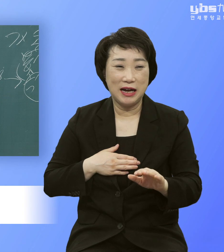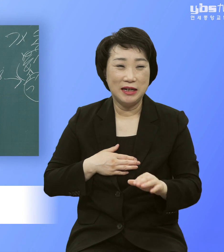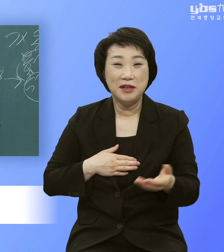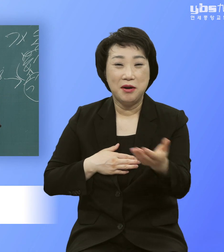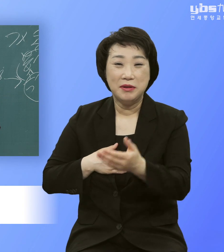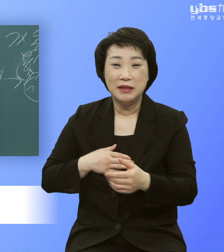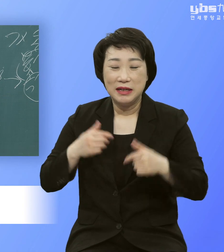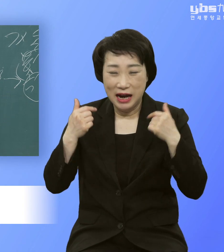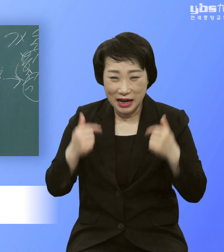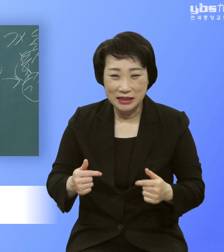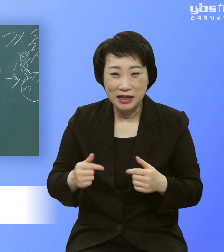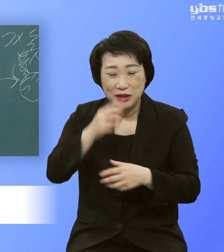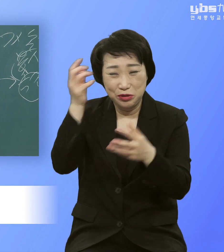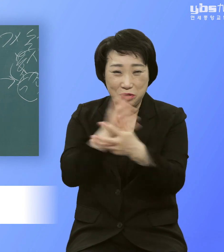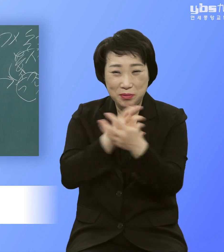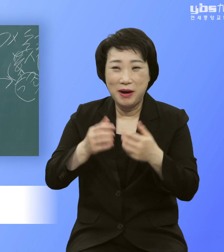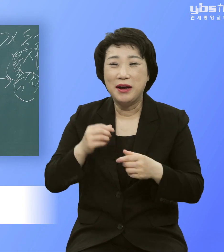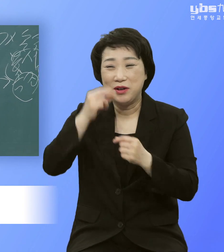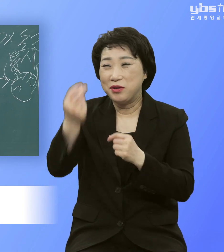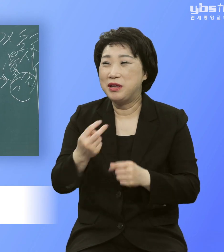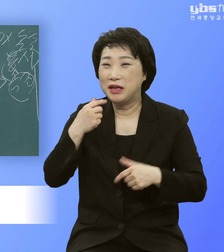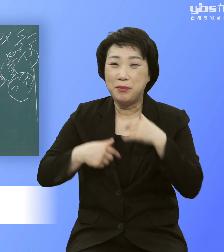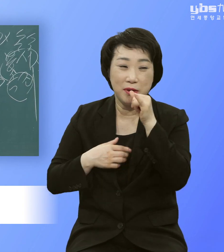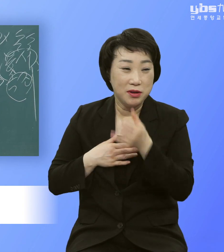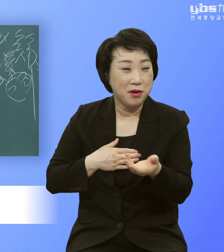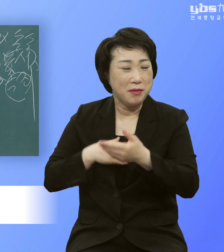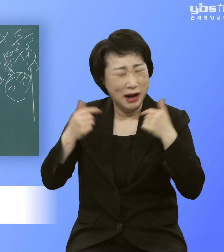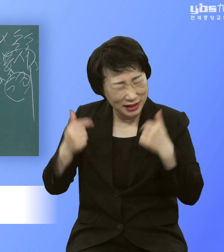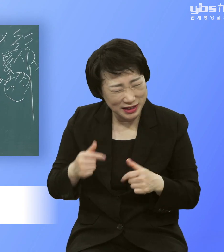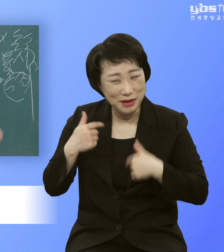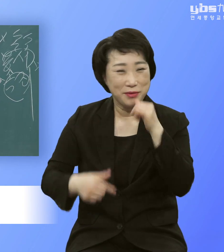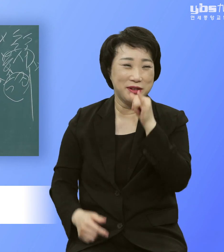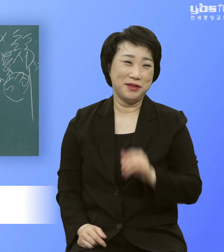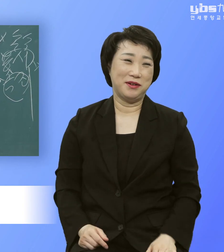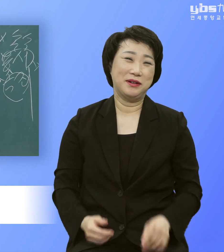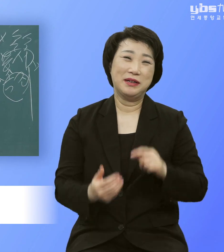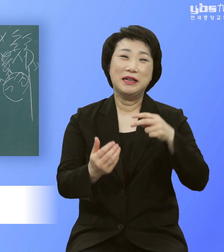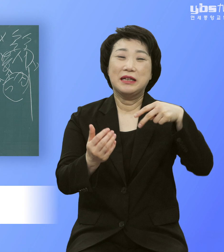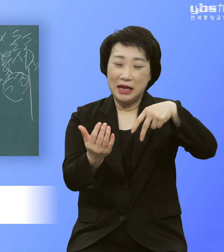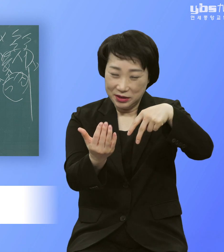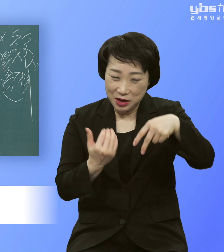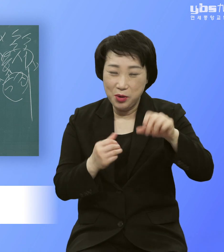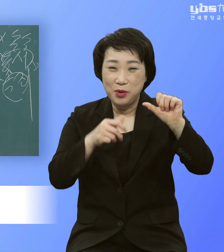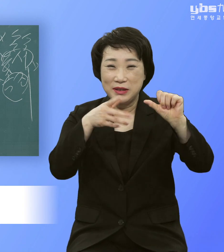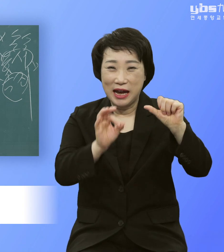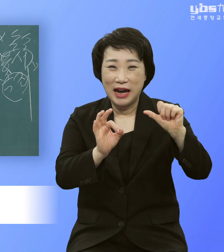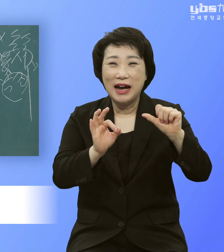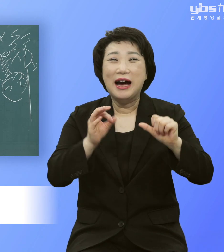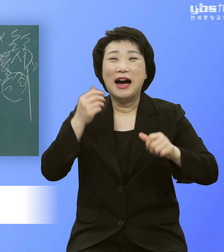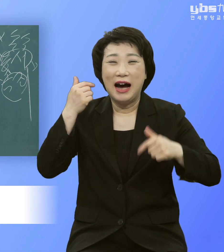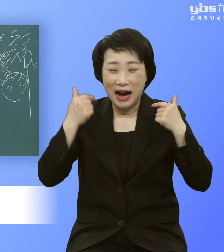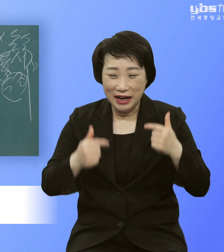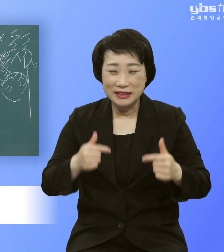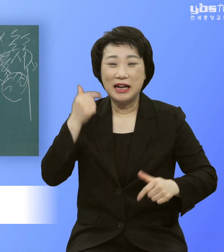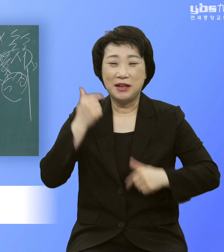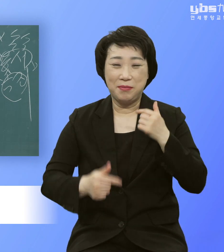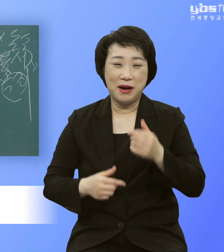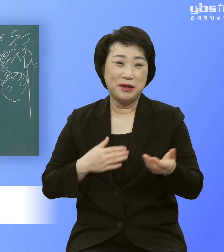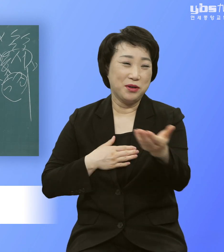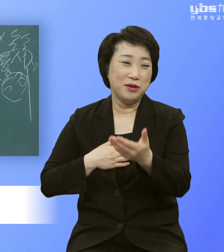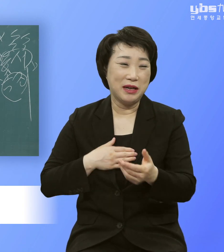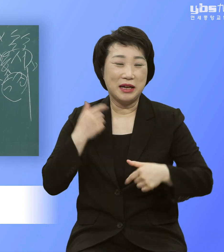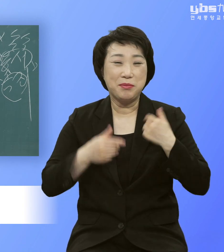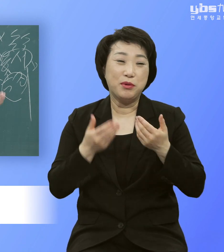기쁨이 충만해야 되는데. 그리고 데살로니가전서 5장에 항상 기뻐하라. 내가